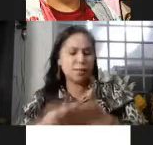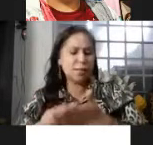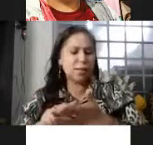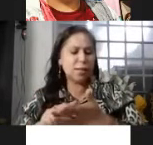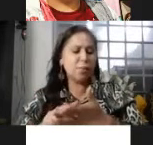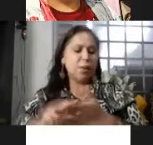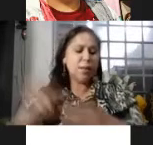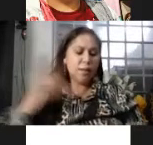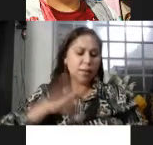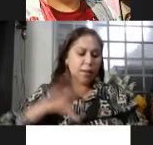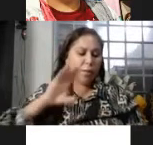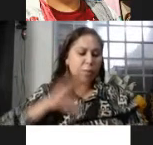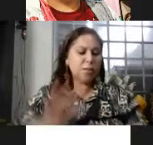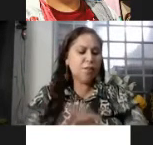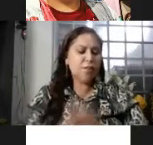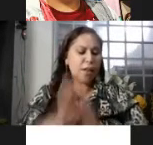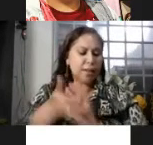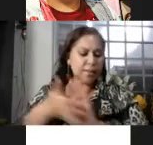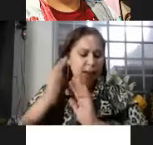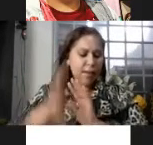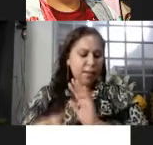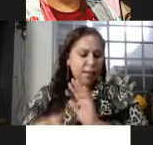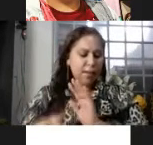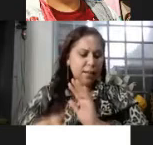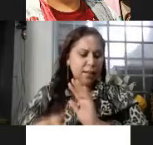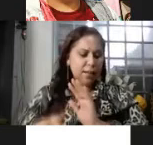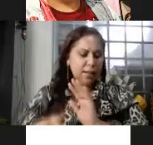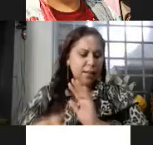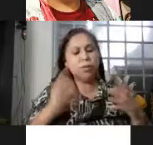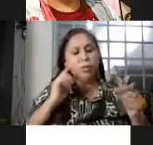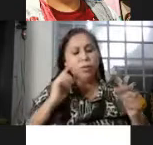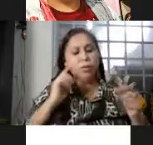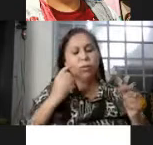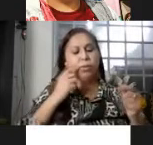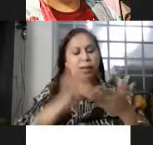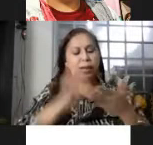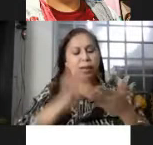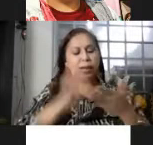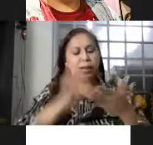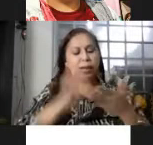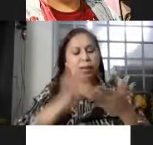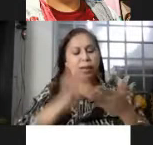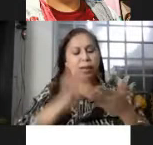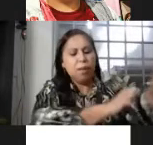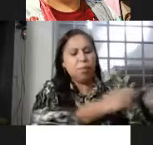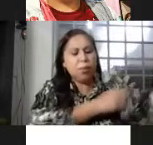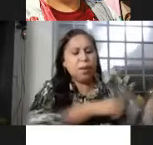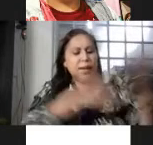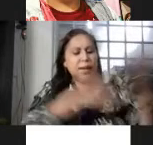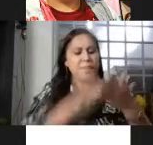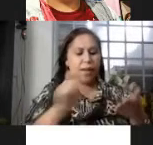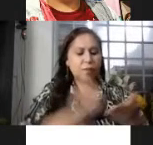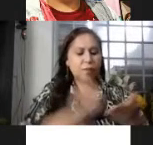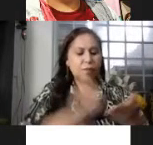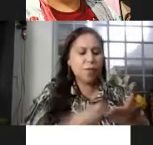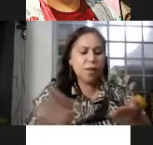está transcrito, né, como se faz em Libras. Só enfatizando, o surdo ele não escreve dessa forma, porque